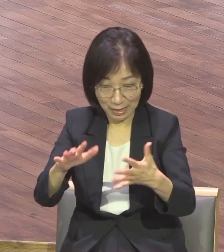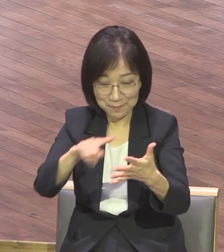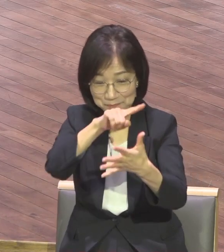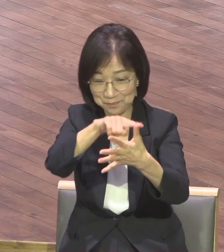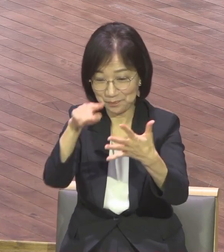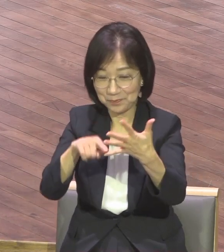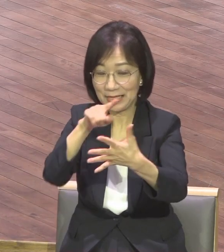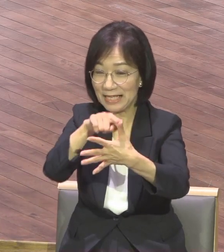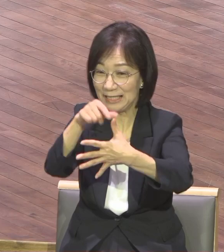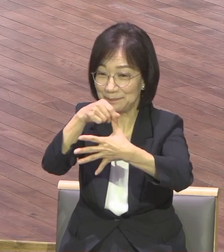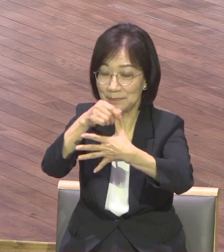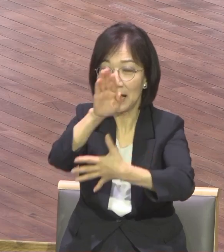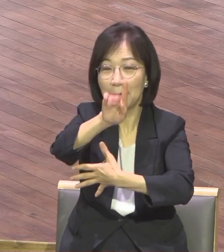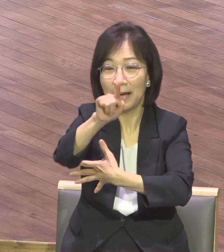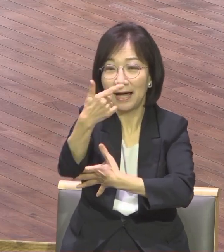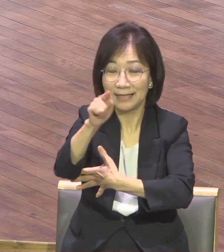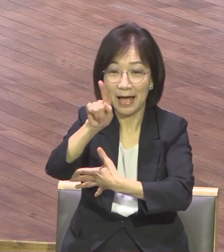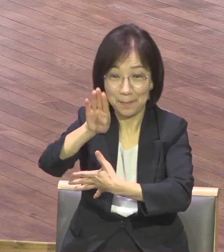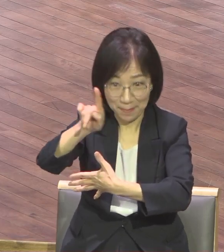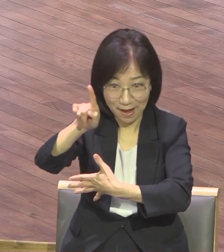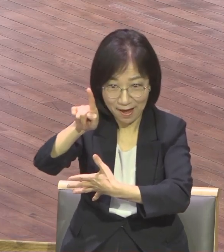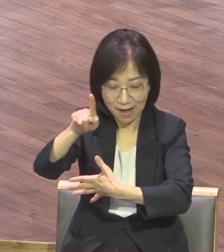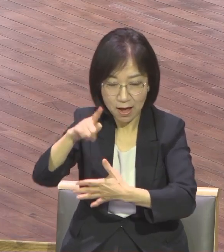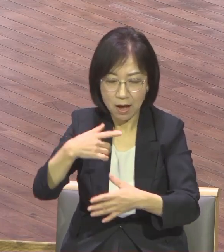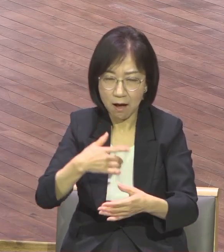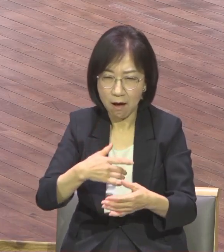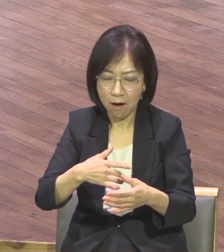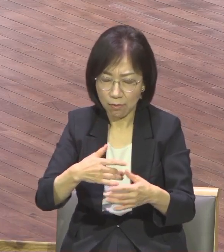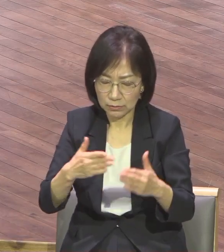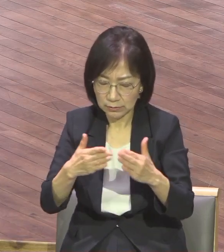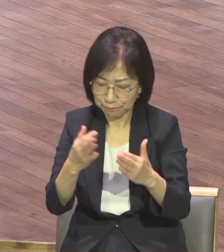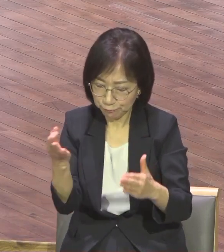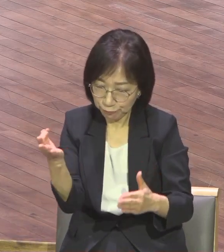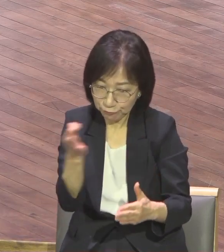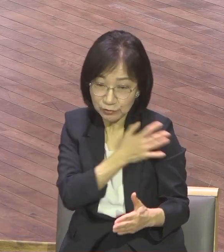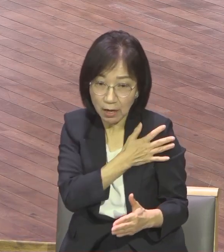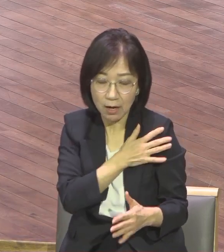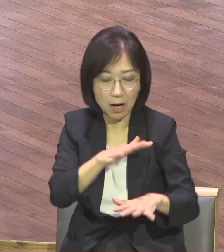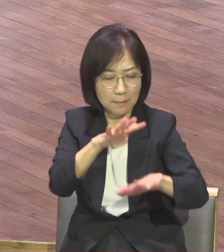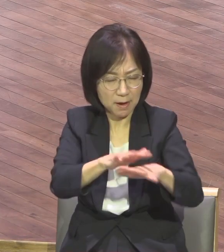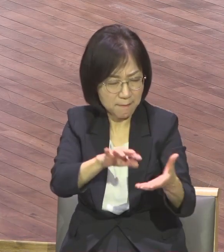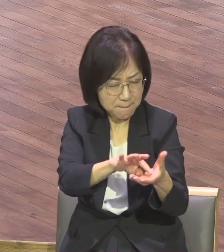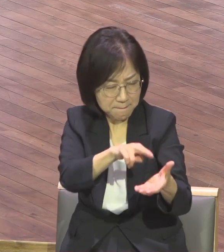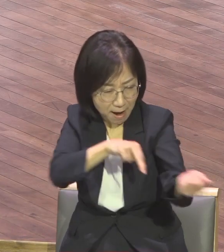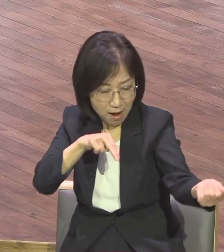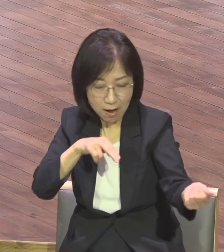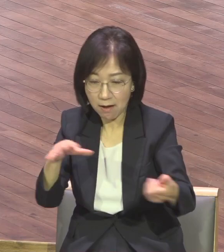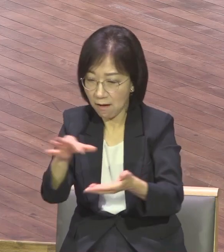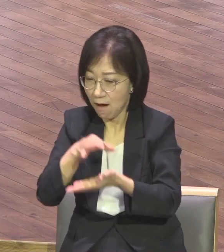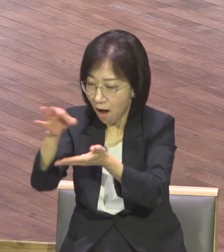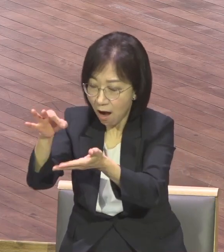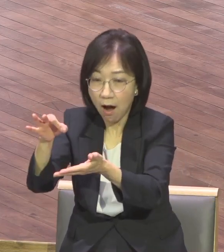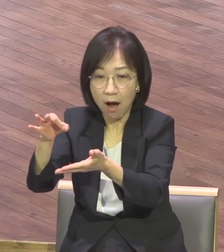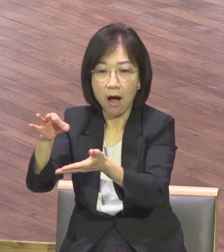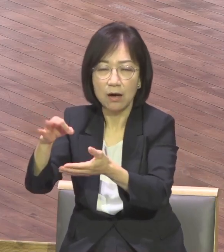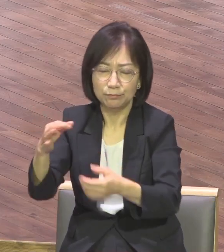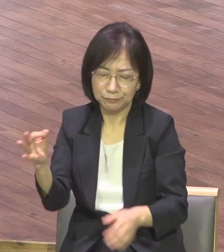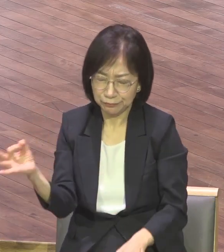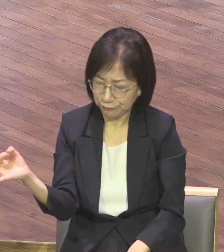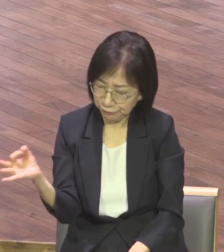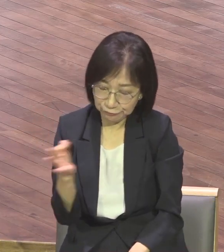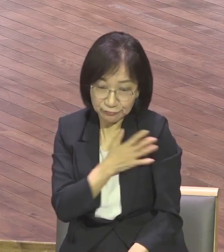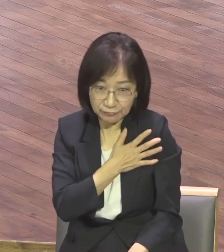귀족 출신입니다. 밭을 팔아가지고 헌금을 할 만큼 부자였습니다. 그는 구브로 섬의 이